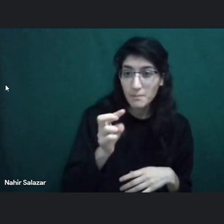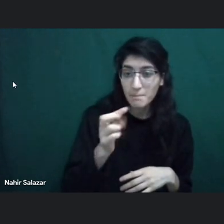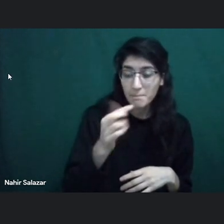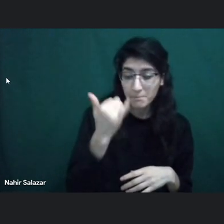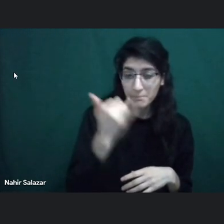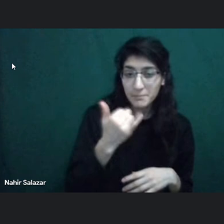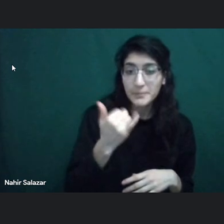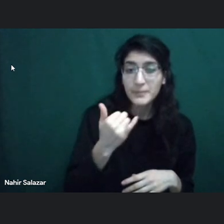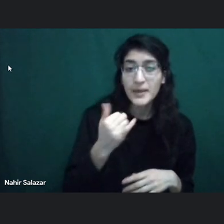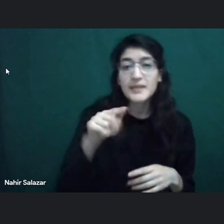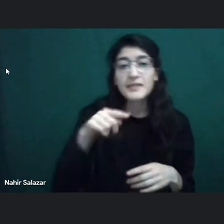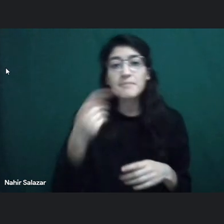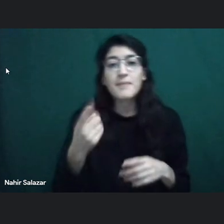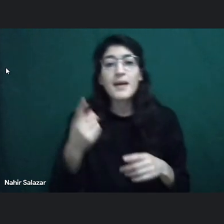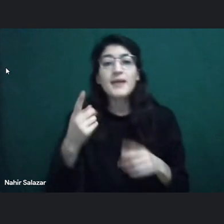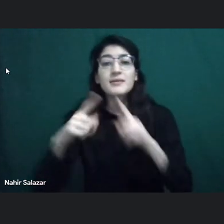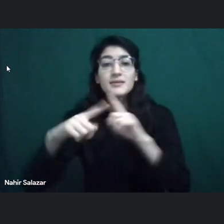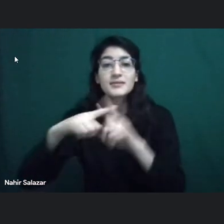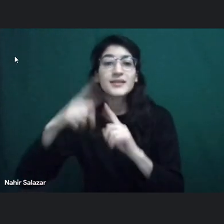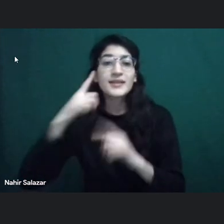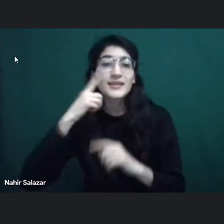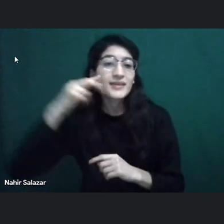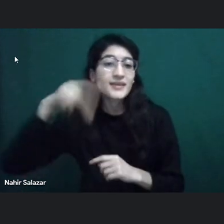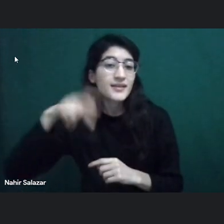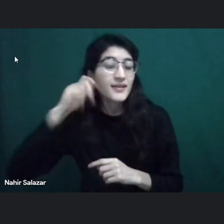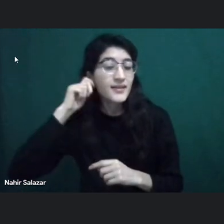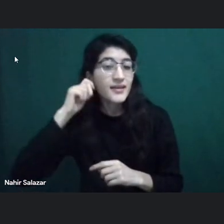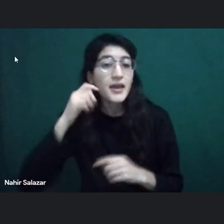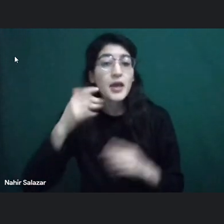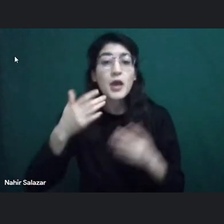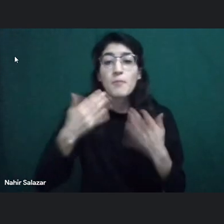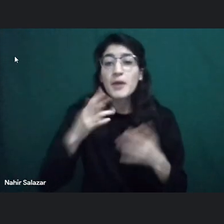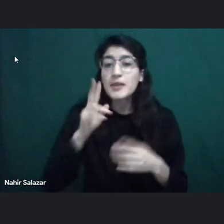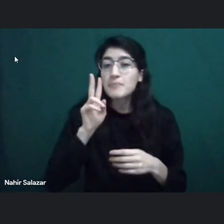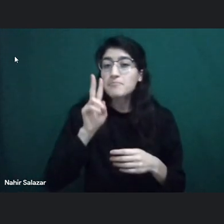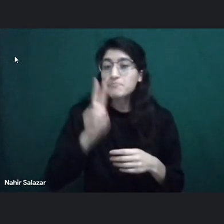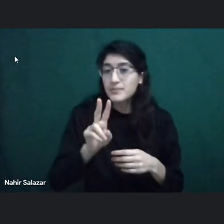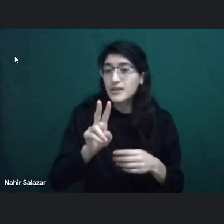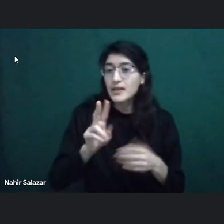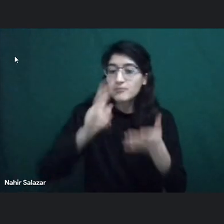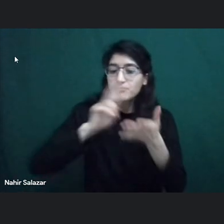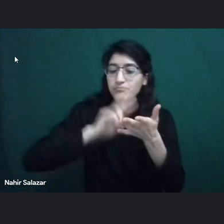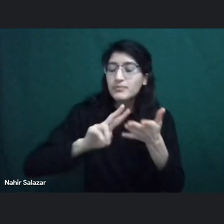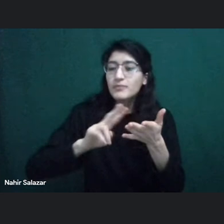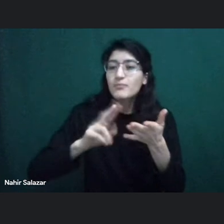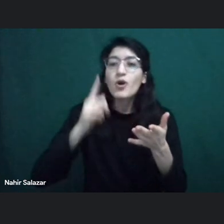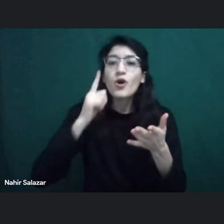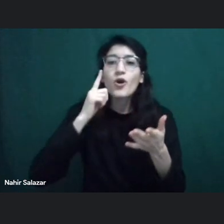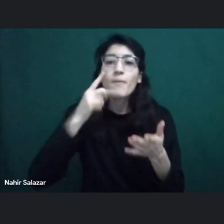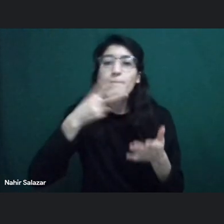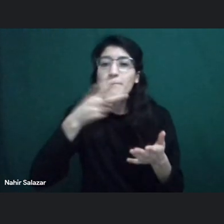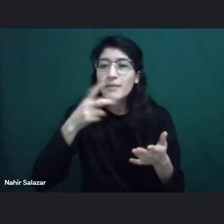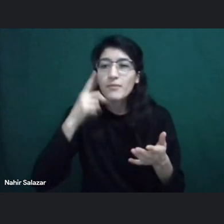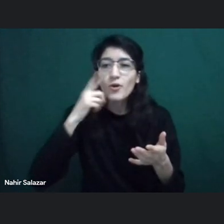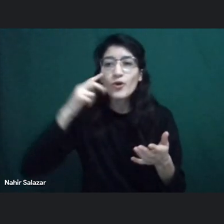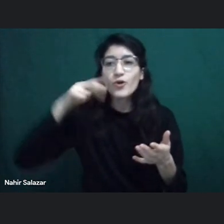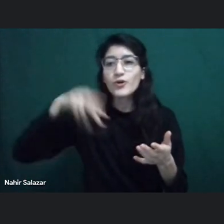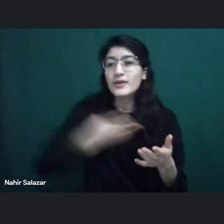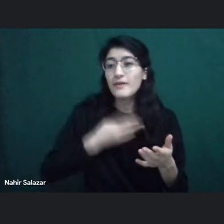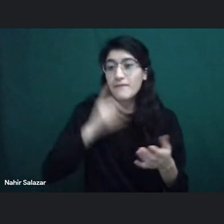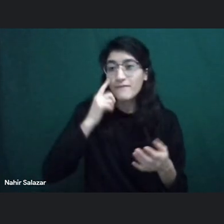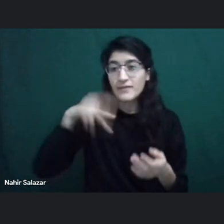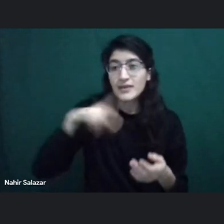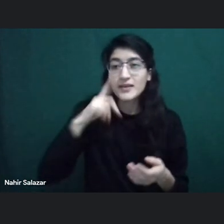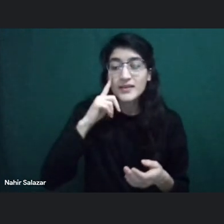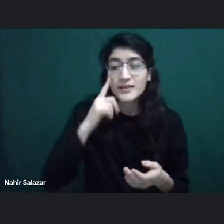puede leer como infinitivo. Muchas veces el infinitivo se reemplaza por un sustantivo